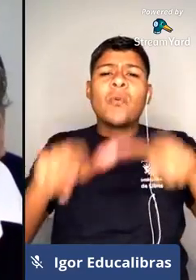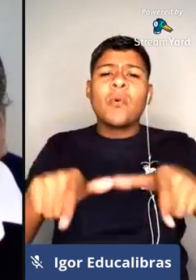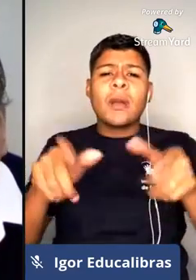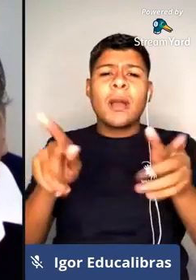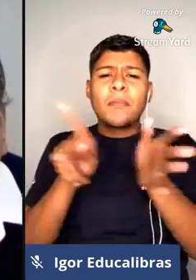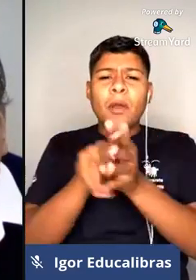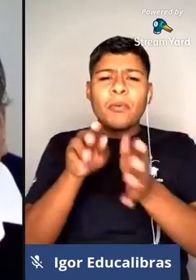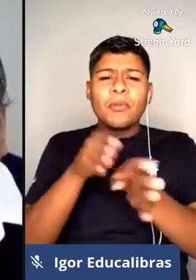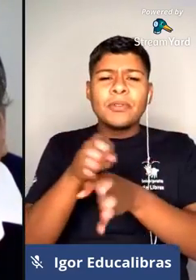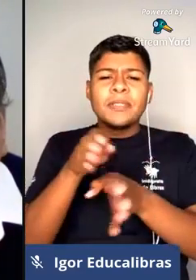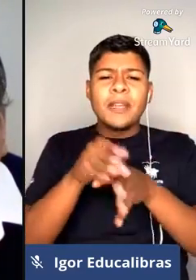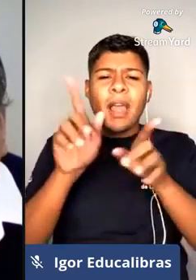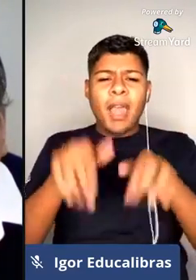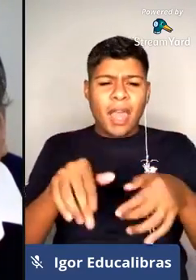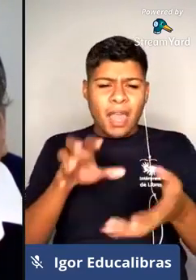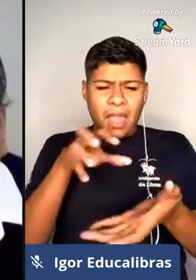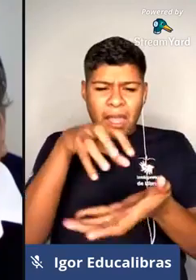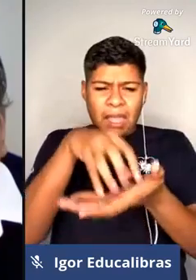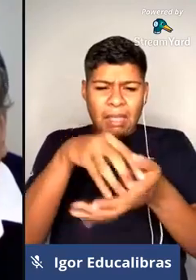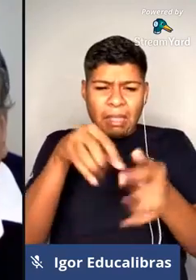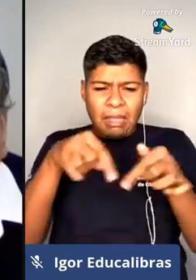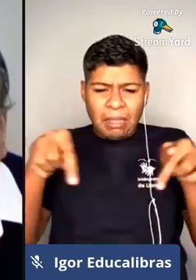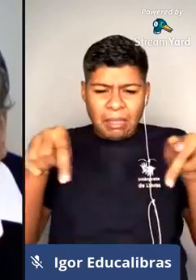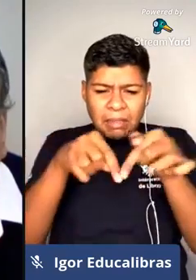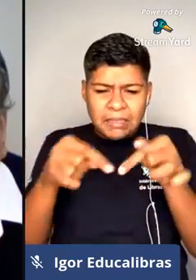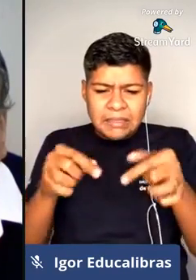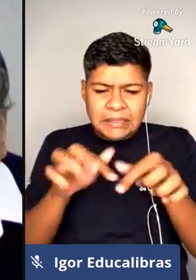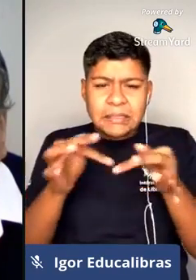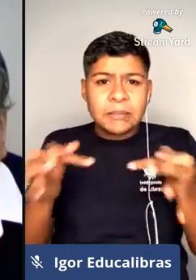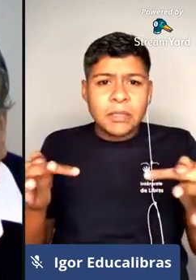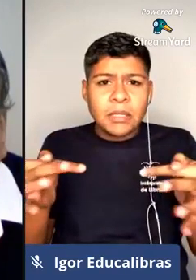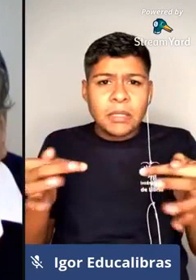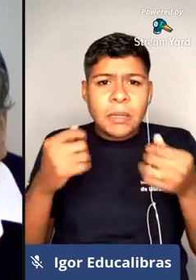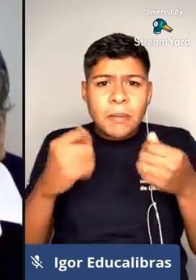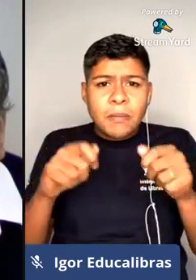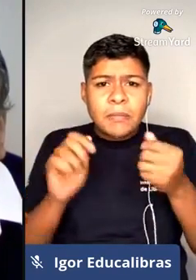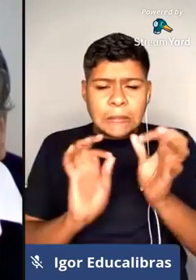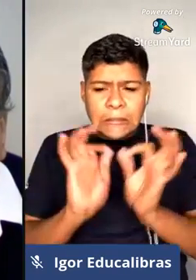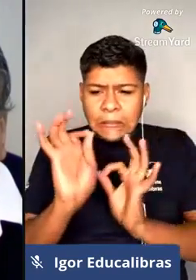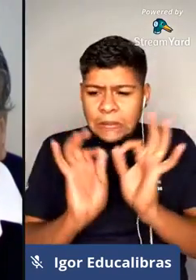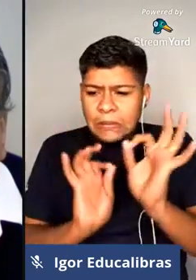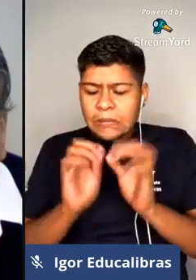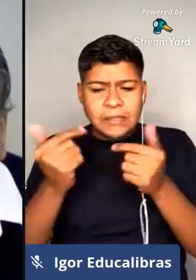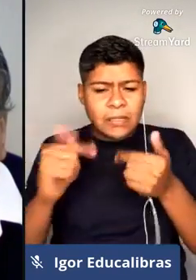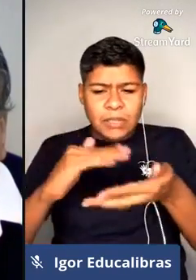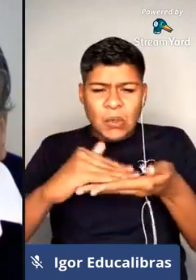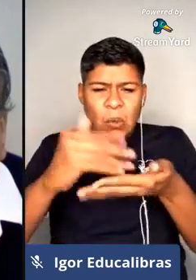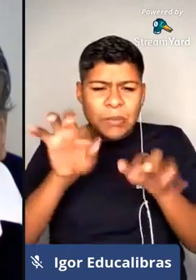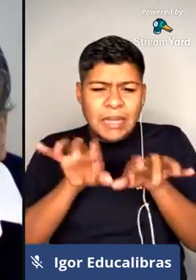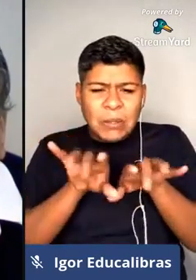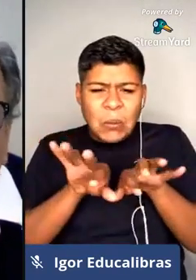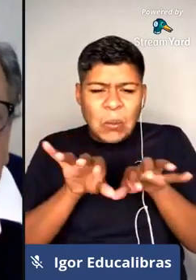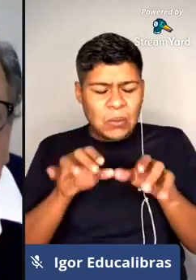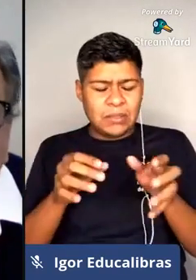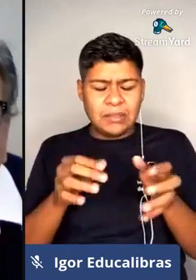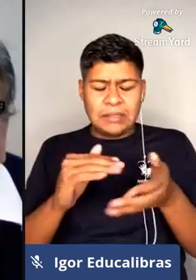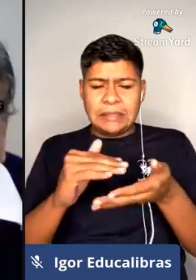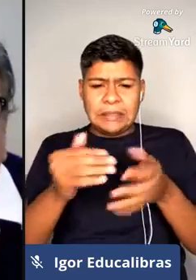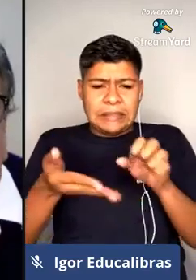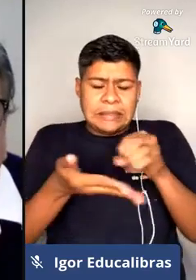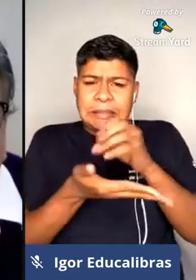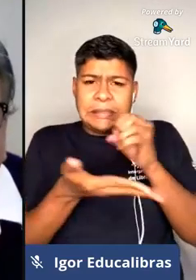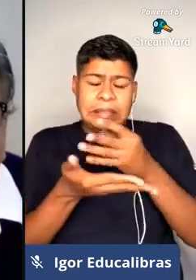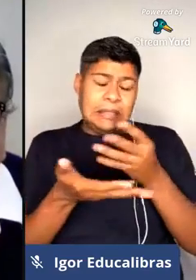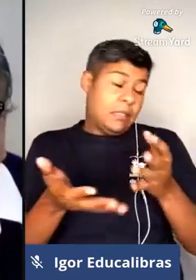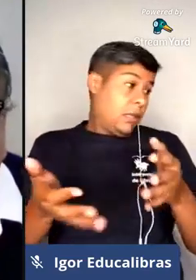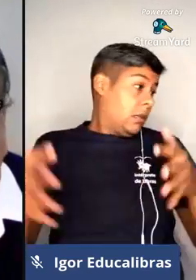num prédio na Líbero Badaró. Ele precisou ser estudado, não tinha computador, não tinha impressora, olha,